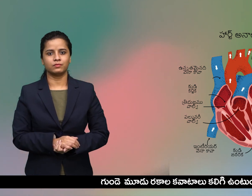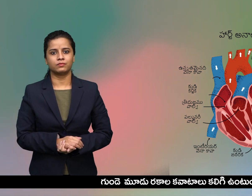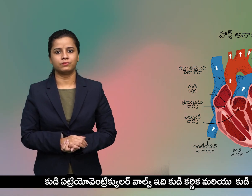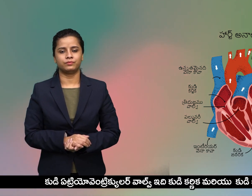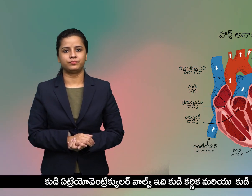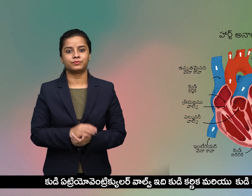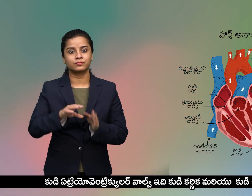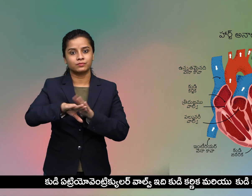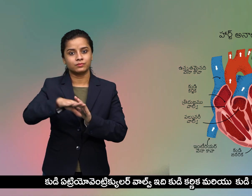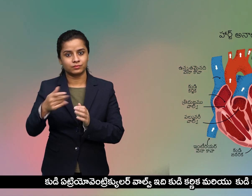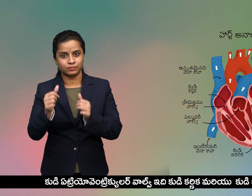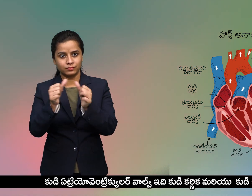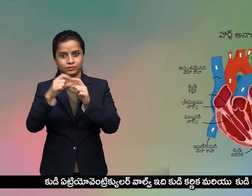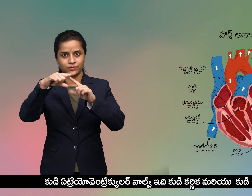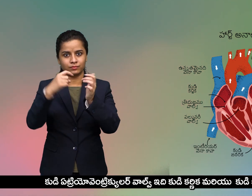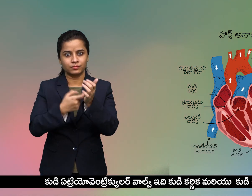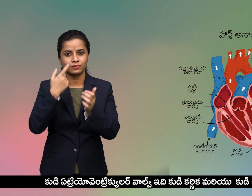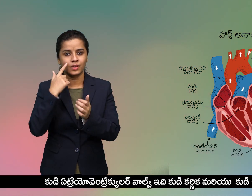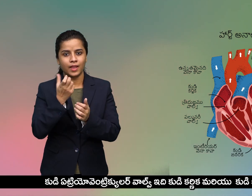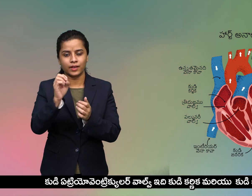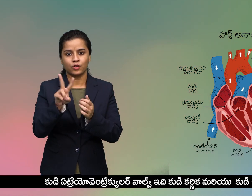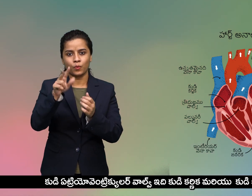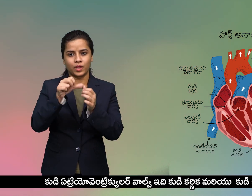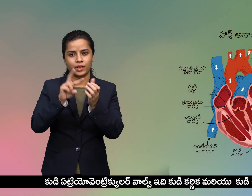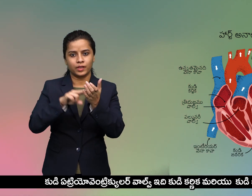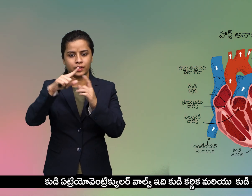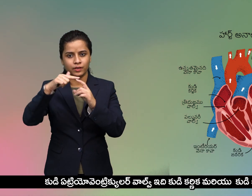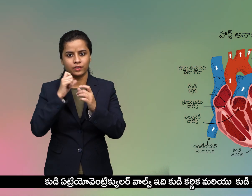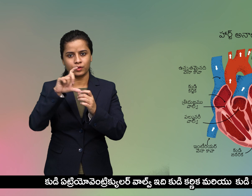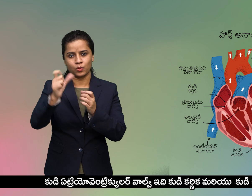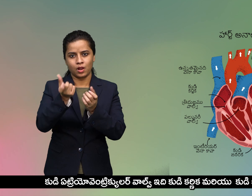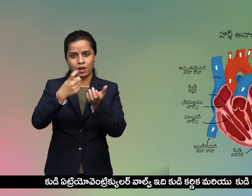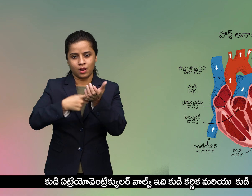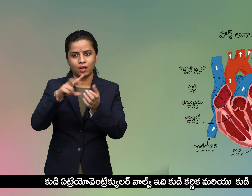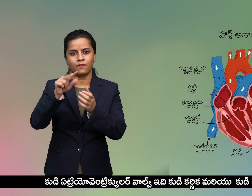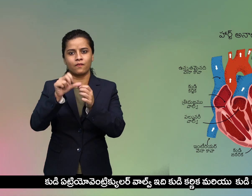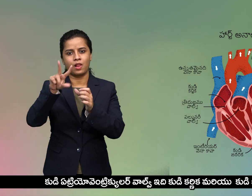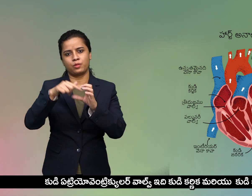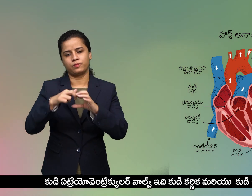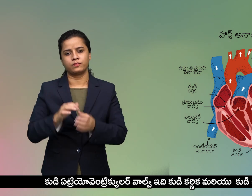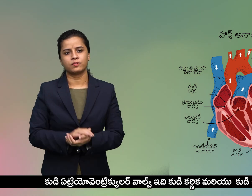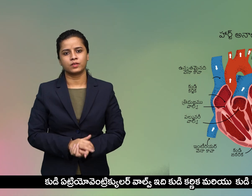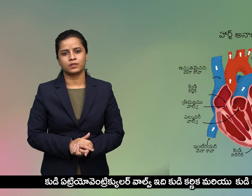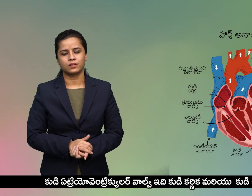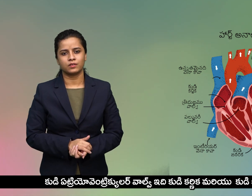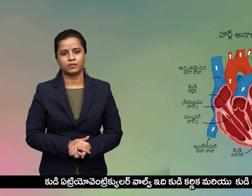కుడి ఏట్రియో వెంట్రిక్యులర్ వాల్వ్, ఇది కుడి కన్నిక మరియు కుడి జఠరిక మధ్య ఉంది.